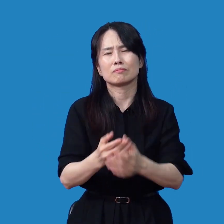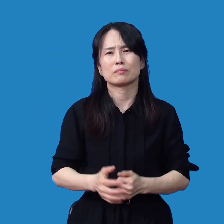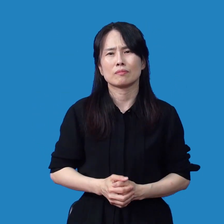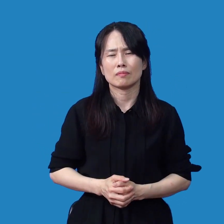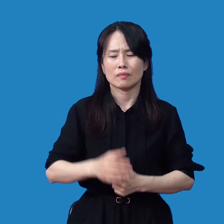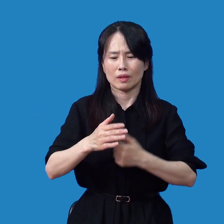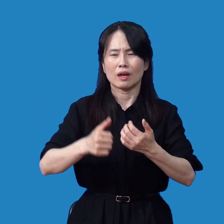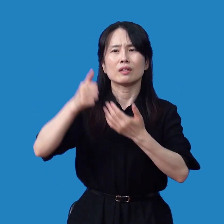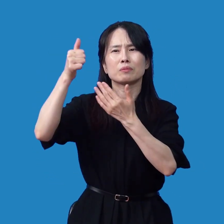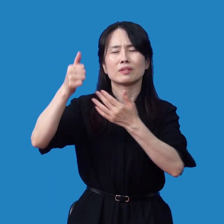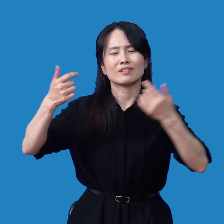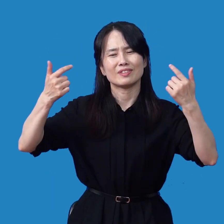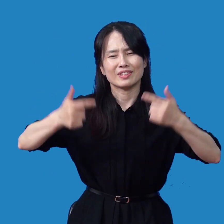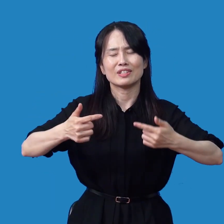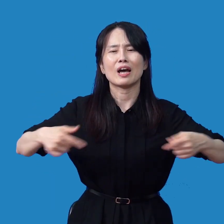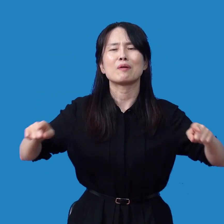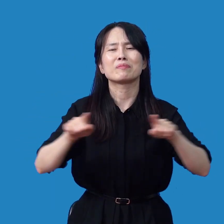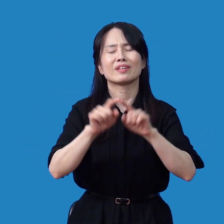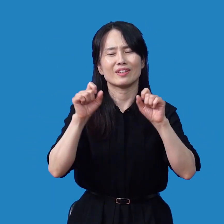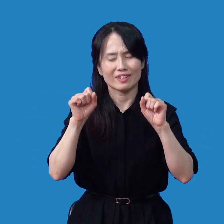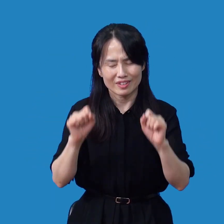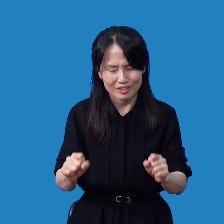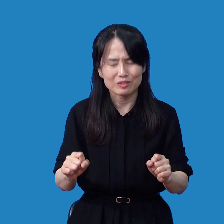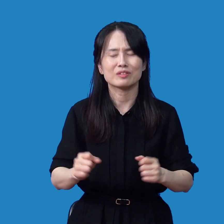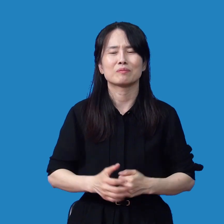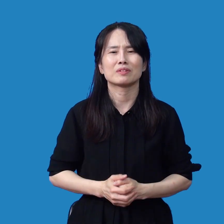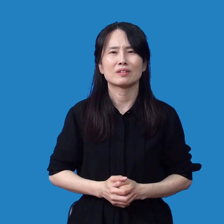하나님께서 늘 함께 해 주실 것입니다.